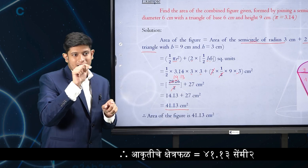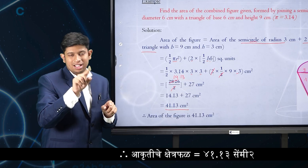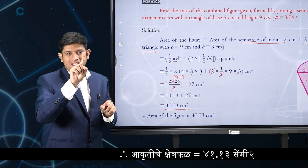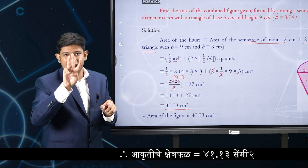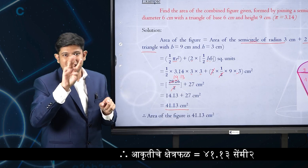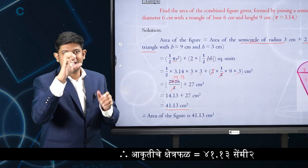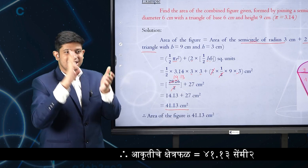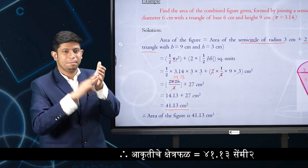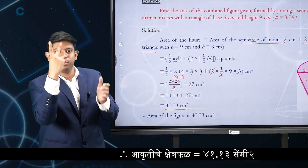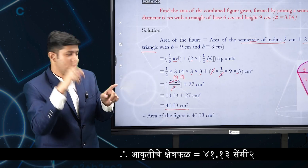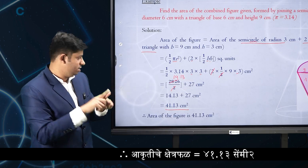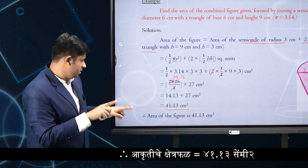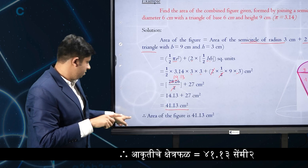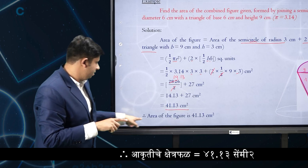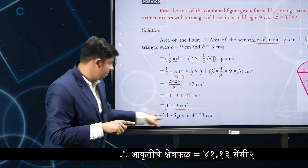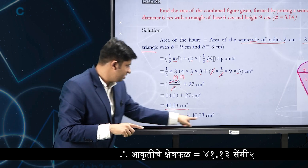तर आकृतीचे क्षेत्रफळ असे आहे